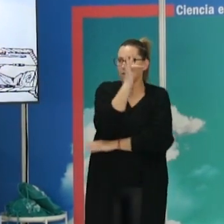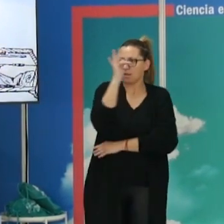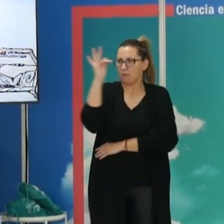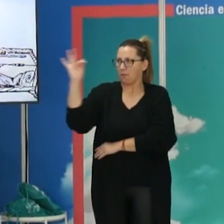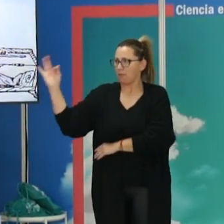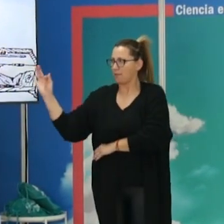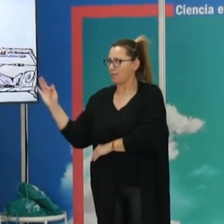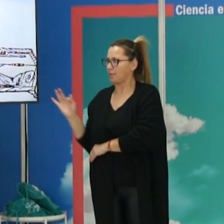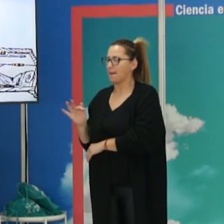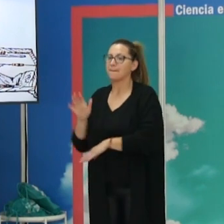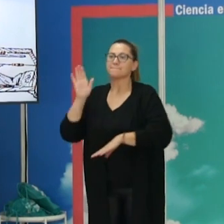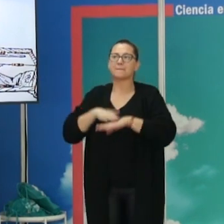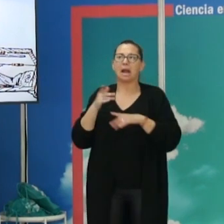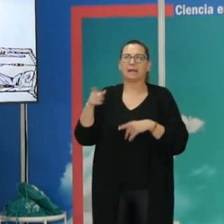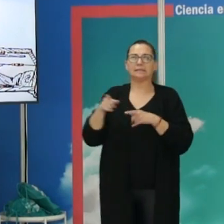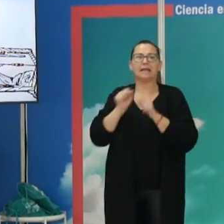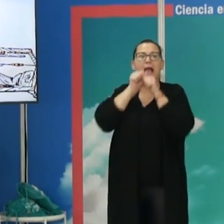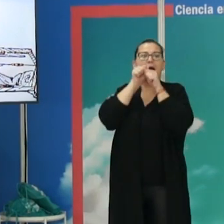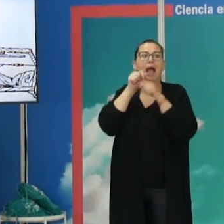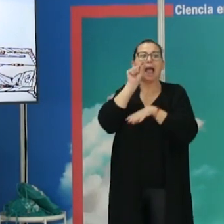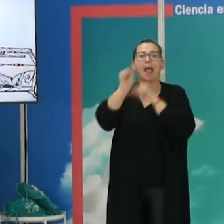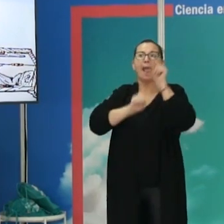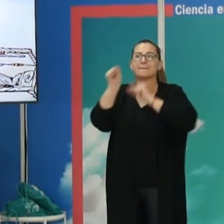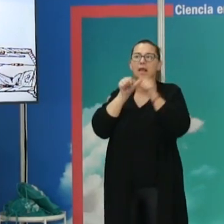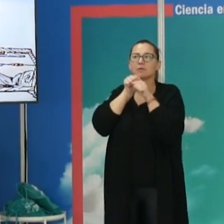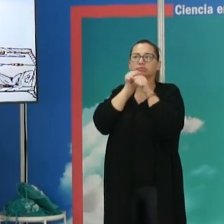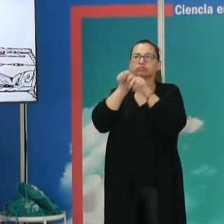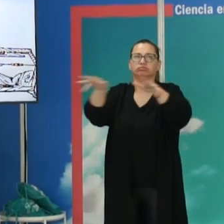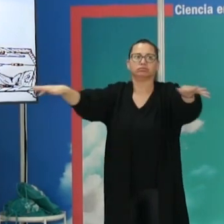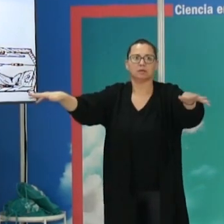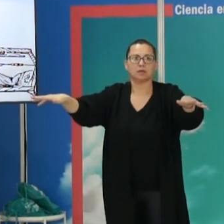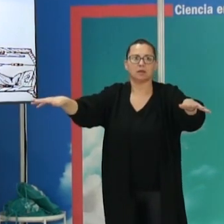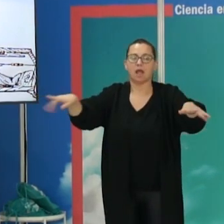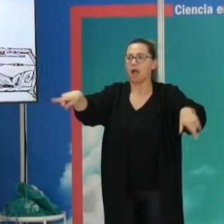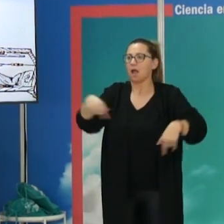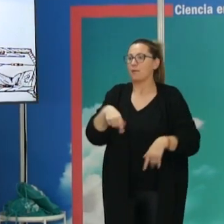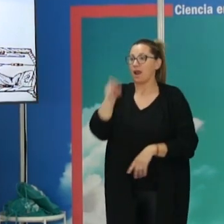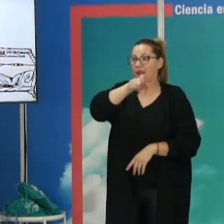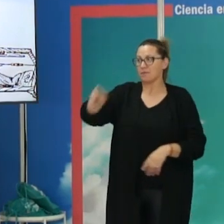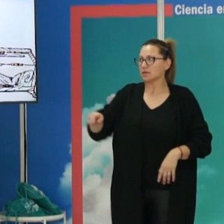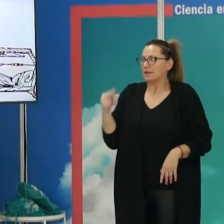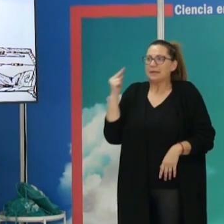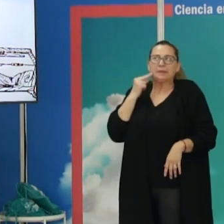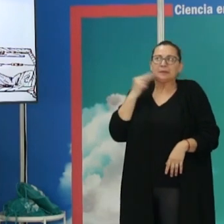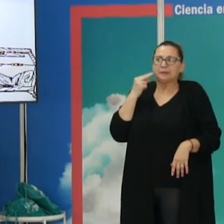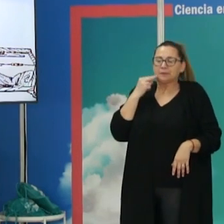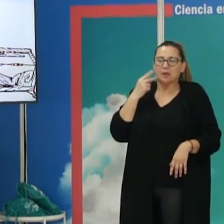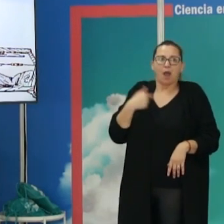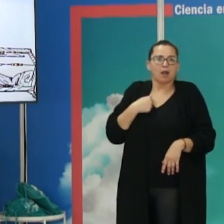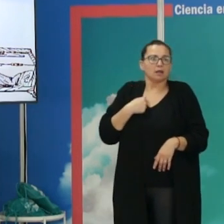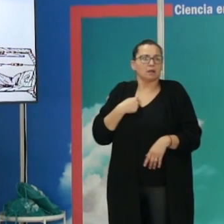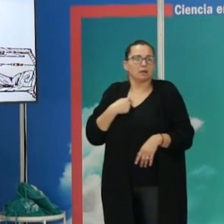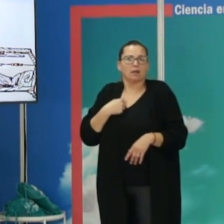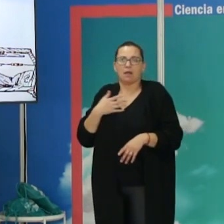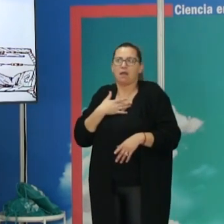que se desarrollasen y se diseminasen las enfermedades, pues había un miedo atávico a ser enterrados vivos y se